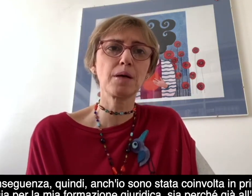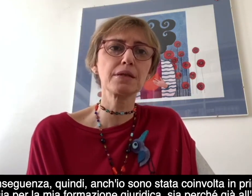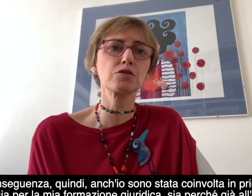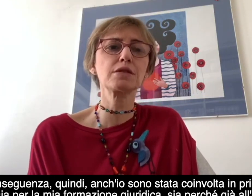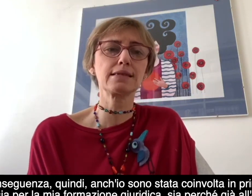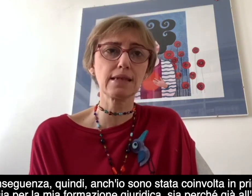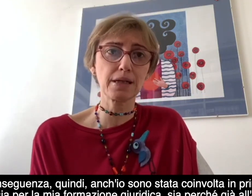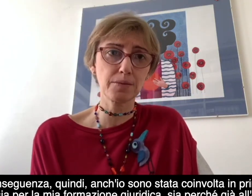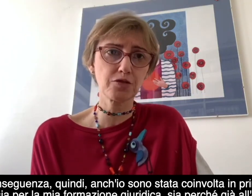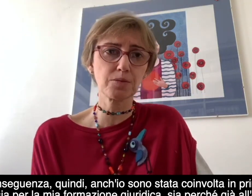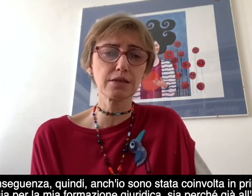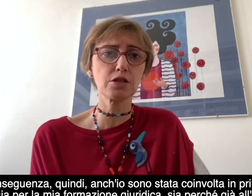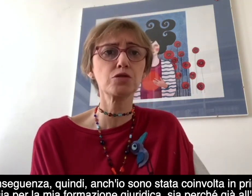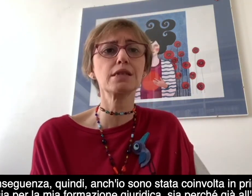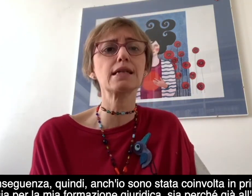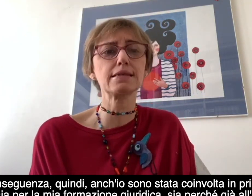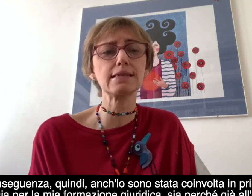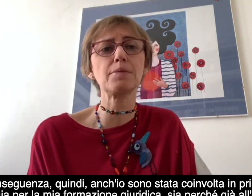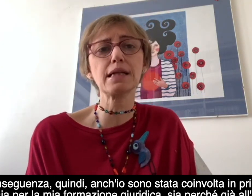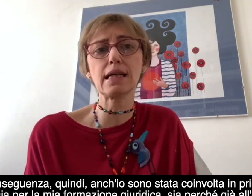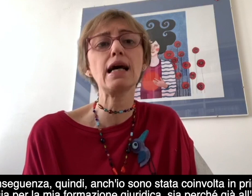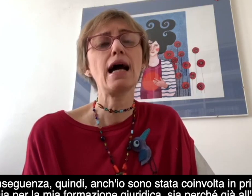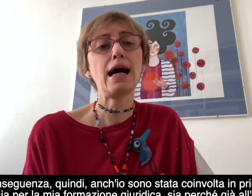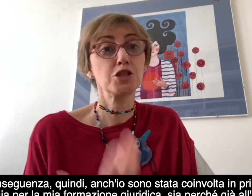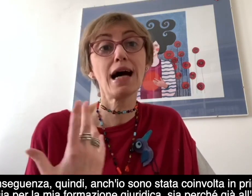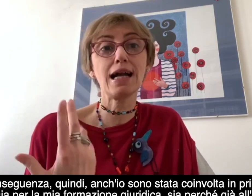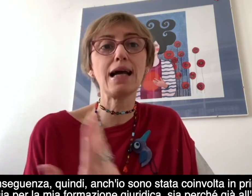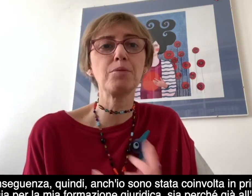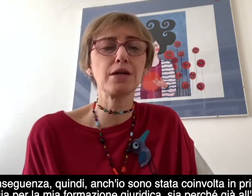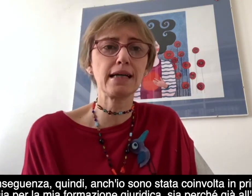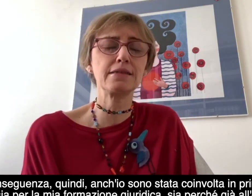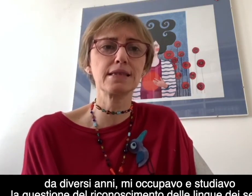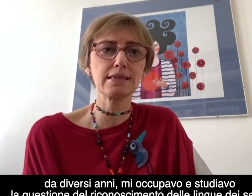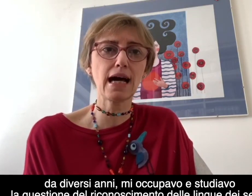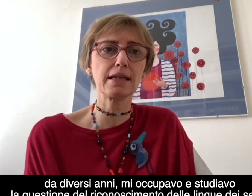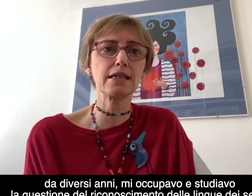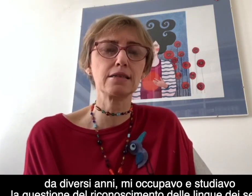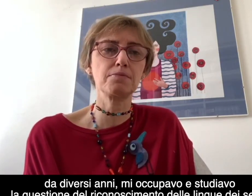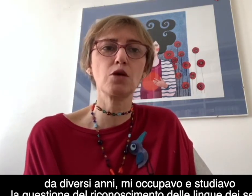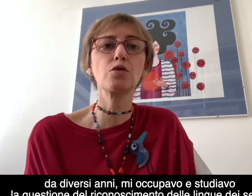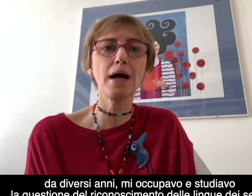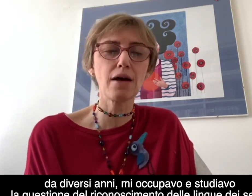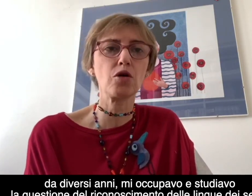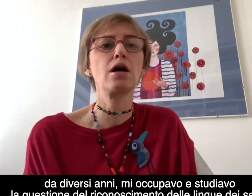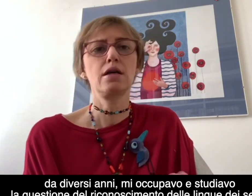sia per la mia formazione giuridica sia perché ha già all'epoca da diversi anni mi occupavo e